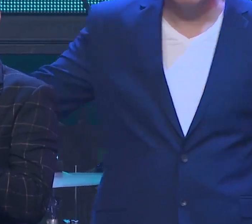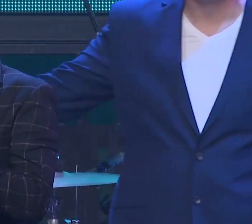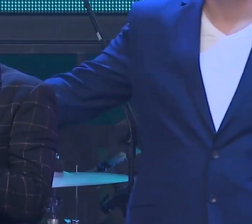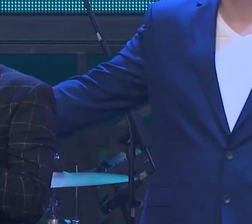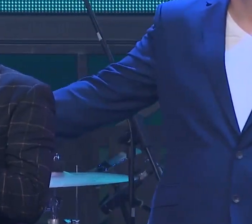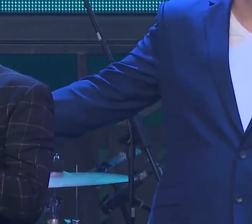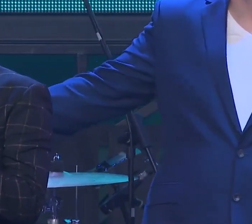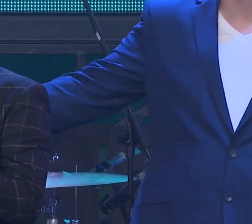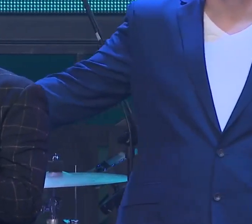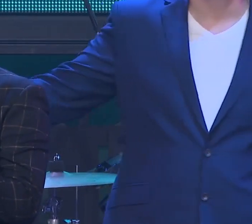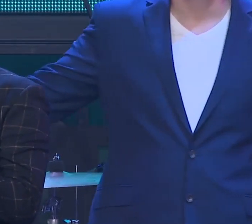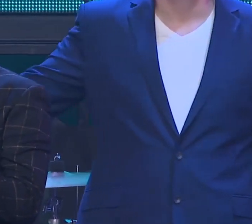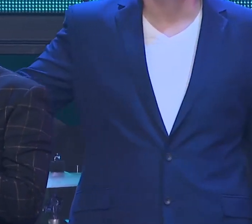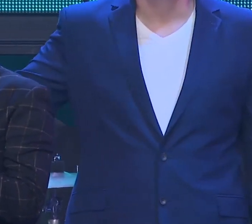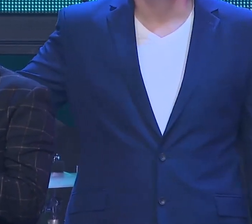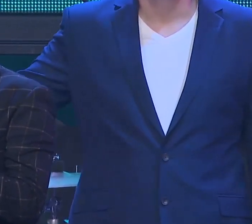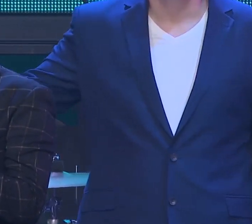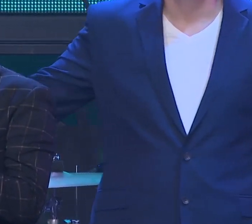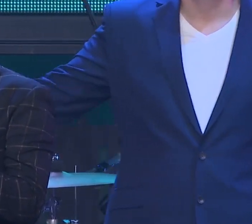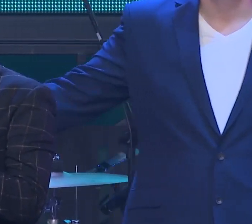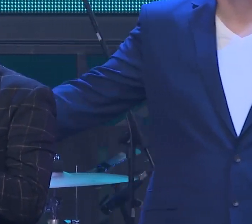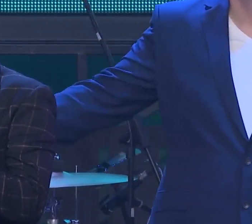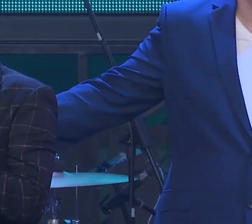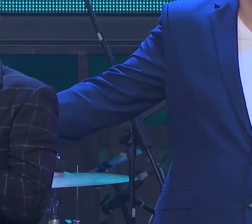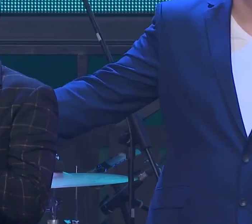biar Engkau berdaulat sepenuhnya Tuhan.